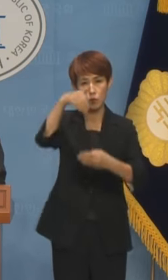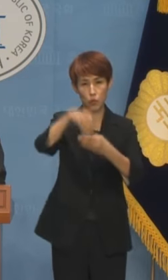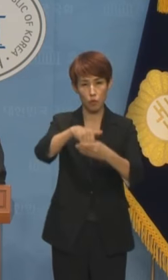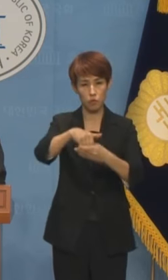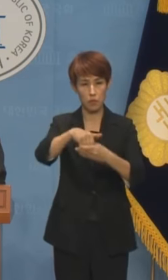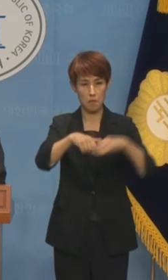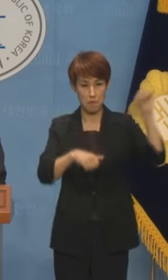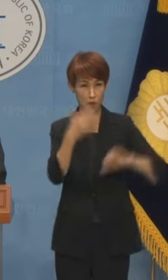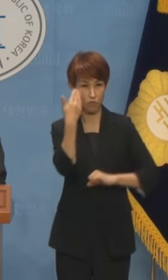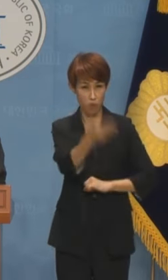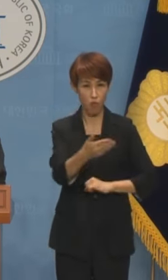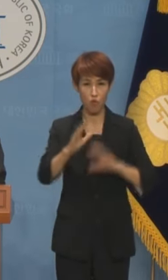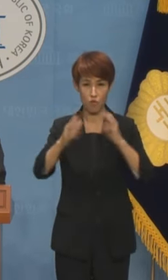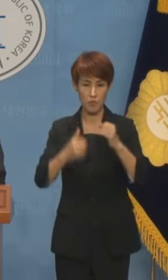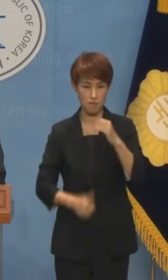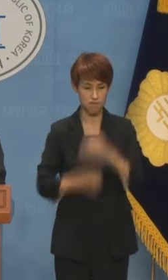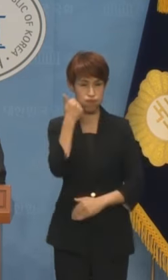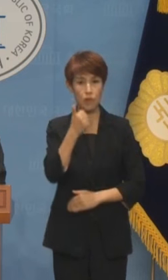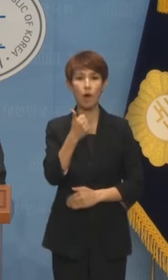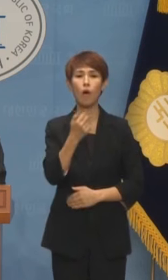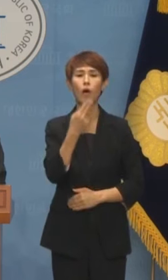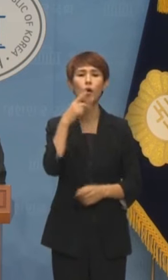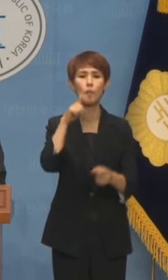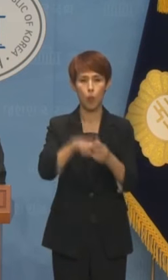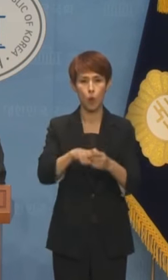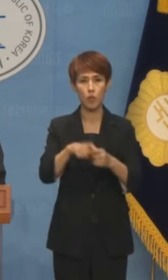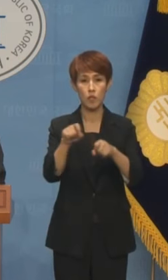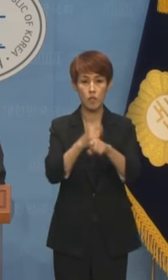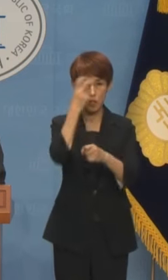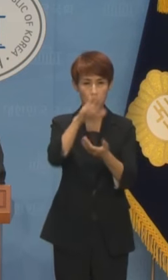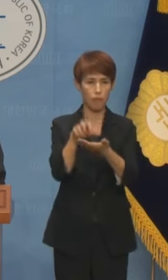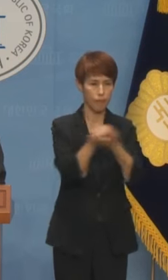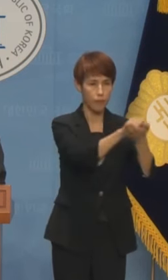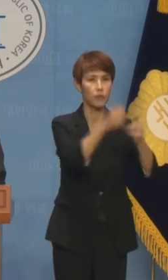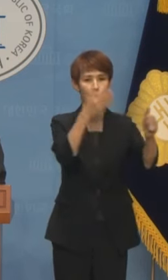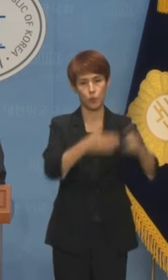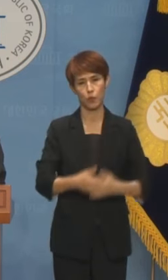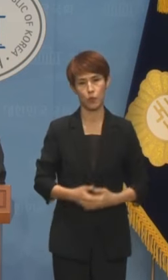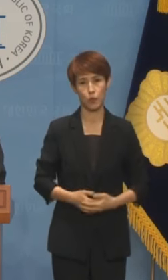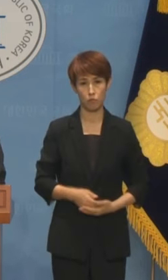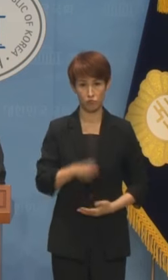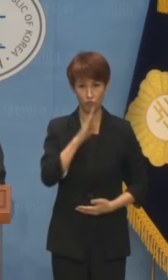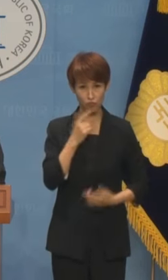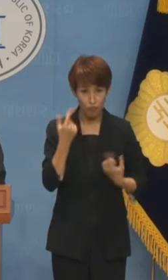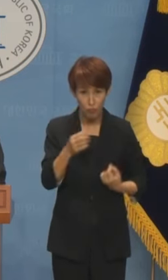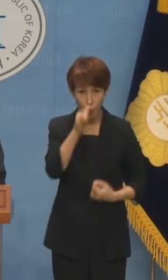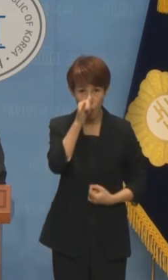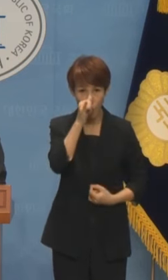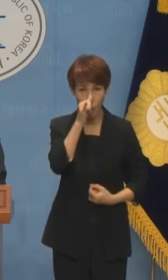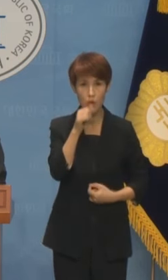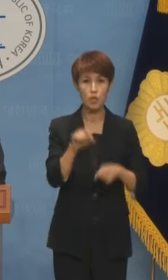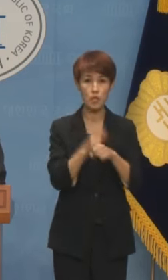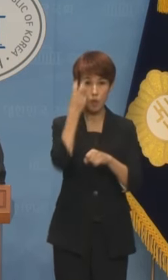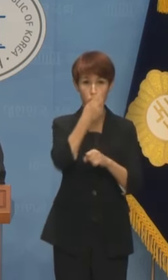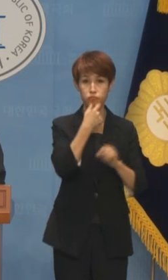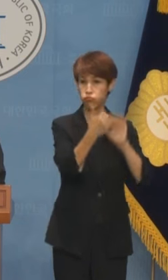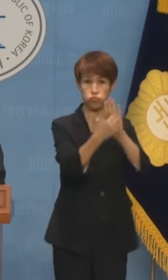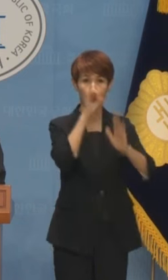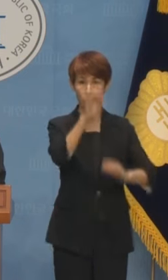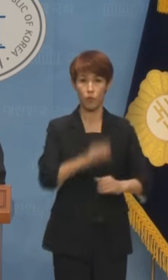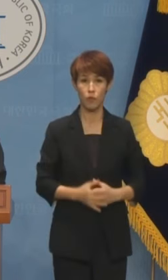분노의 화염이 되지 않도록 특검을 수용하십시오. 진실하다면 특검을 거부해서는 안